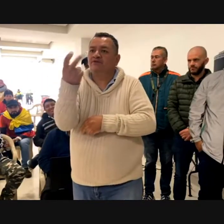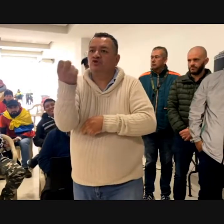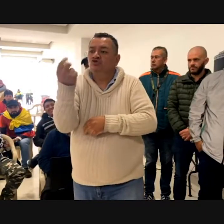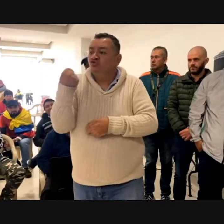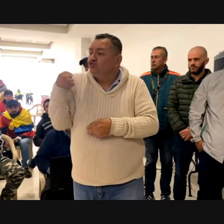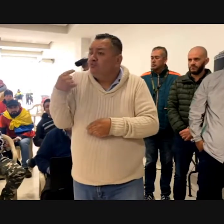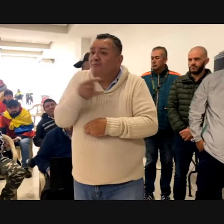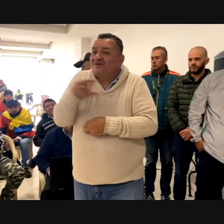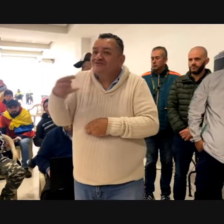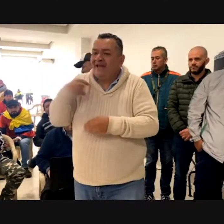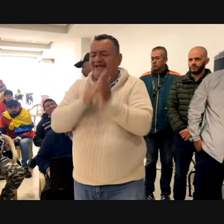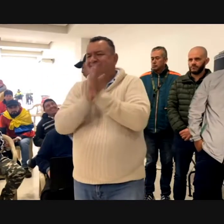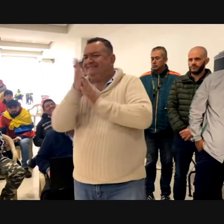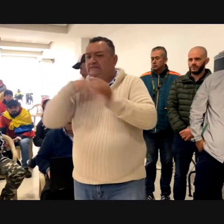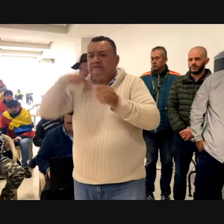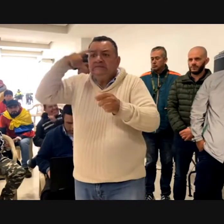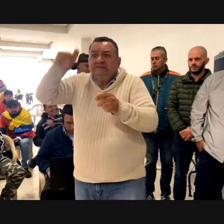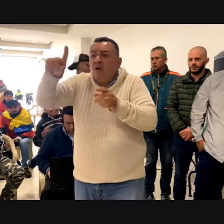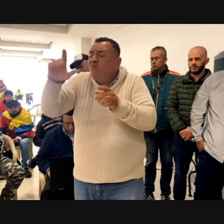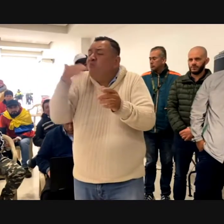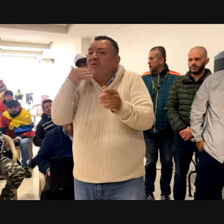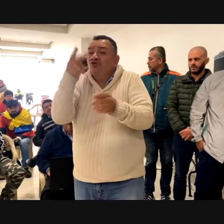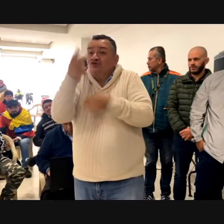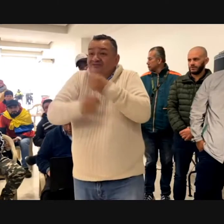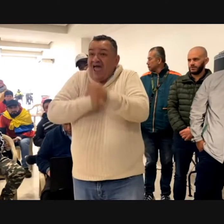hasta donde se ha podido